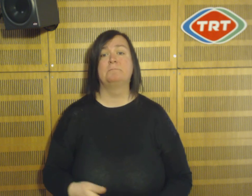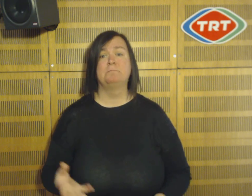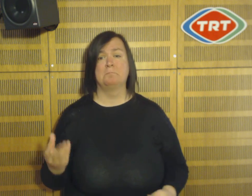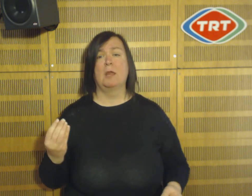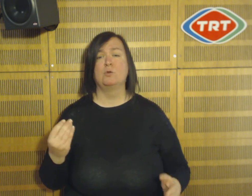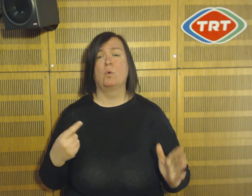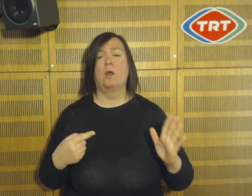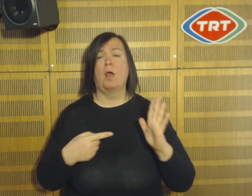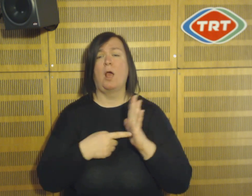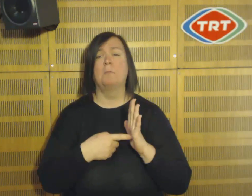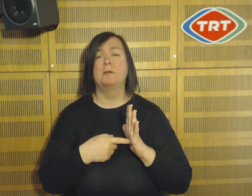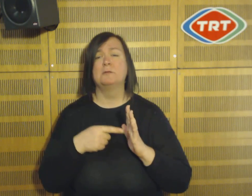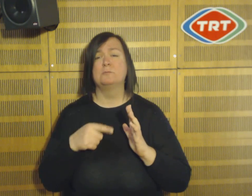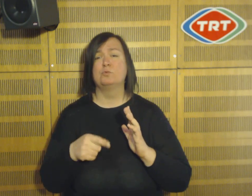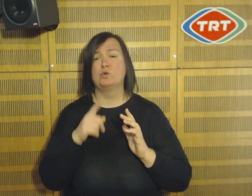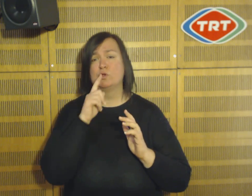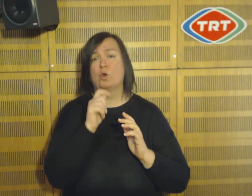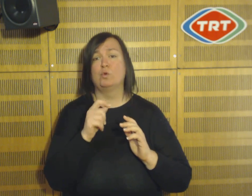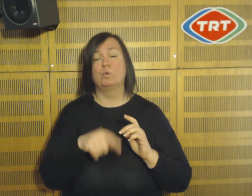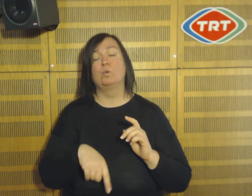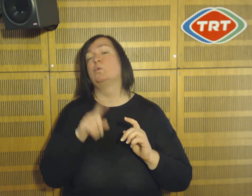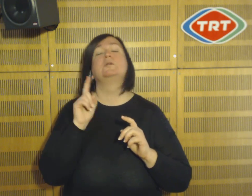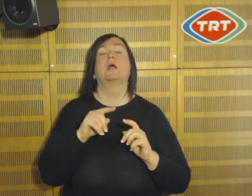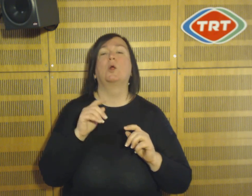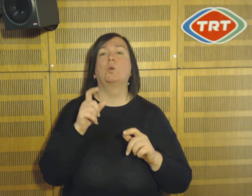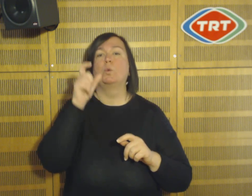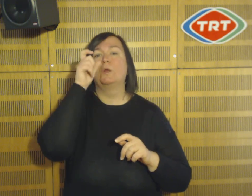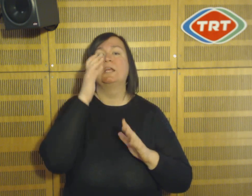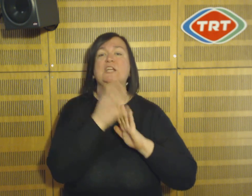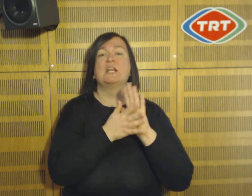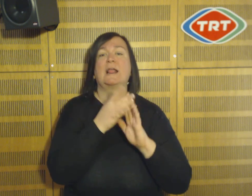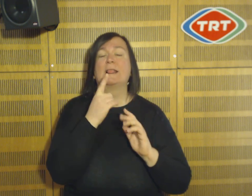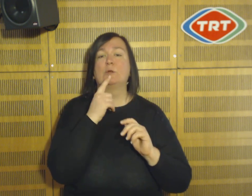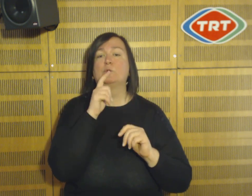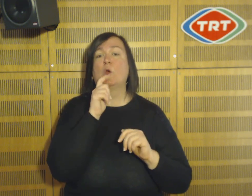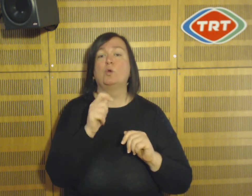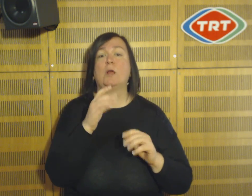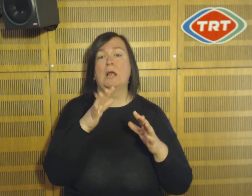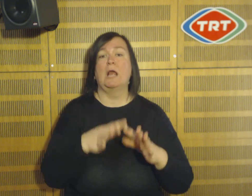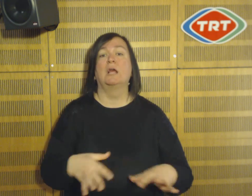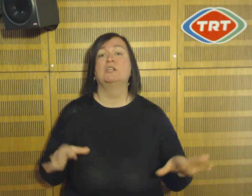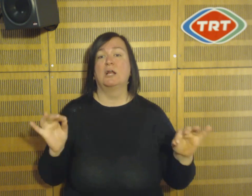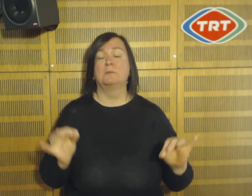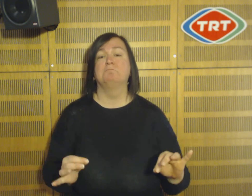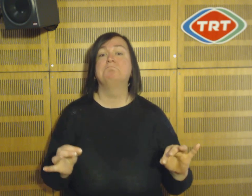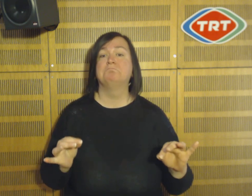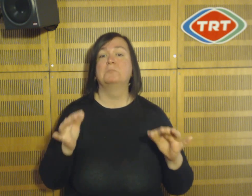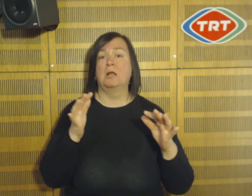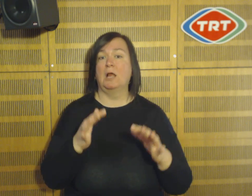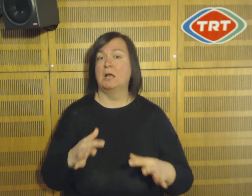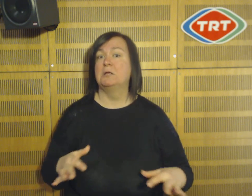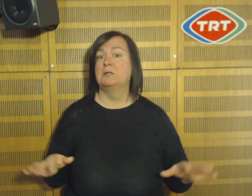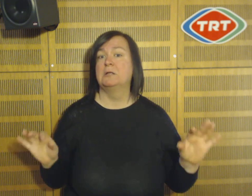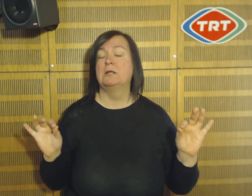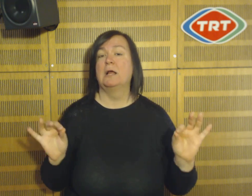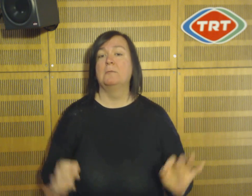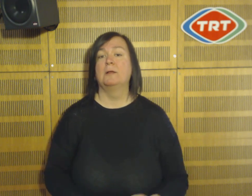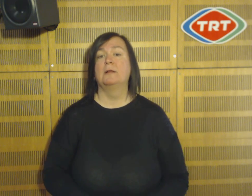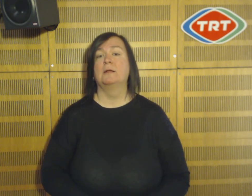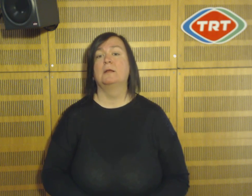yönelik olarak bu sözlük güncel Türk işaret dili sözlüğü Eee hazırlanmış hazırlanmakta Daha doğrusu Eee çok